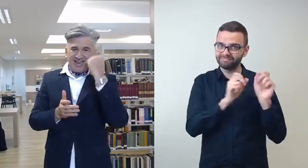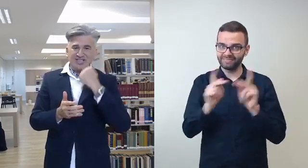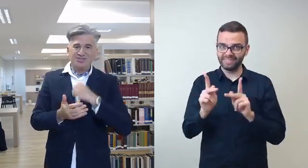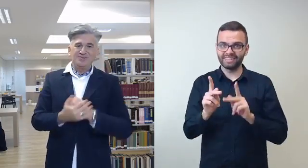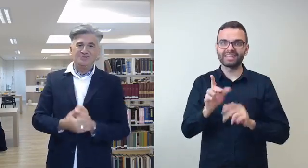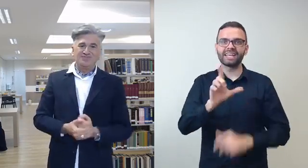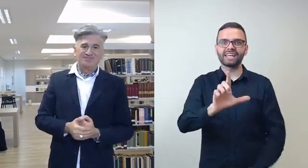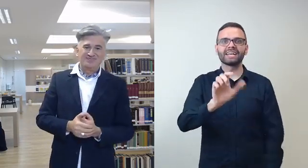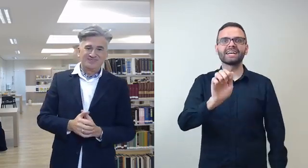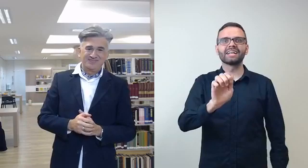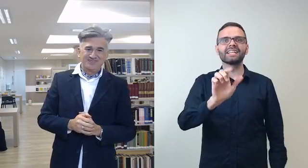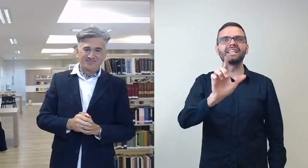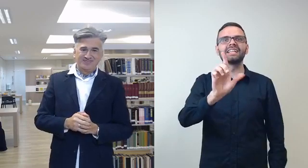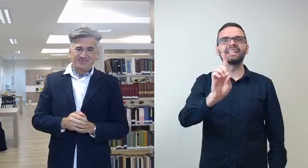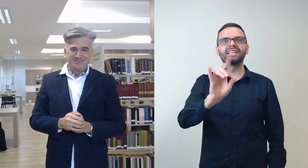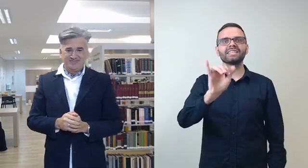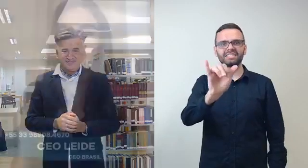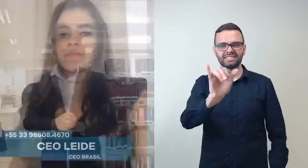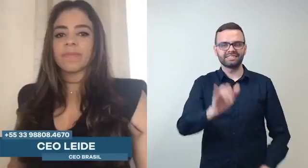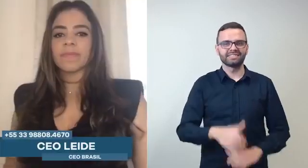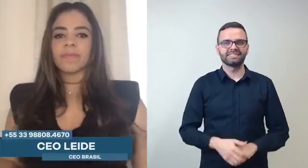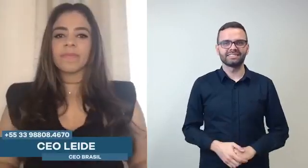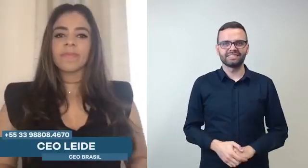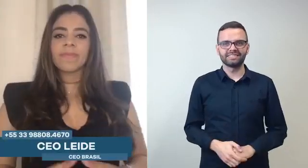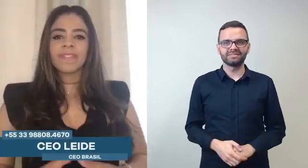aí, Leide.